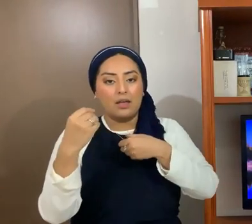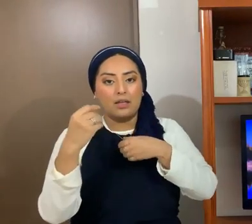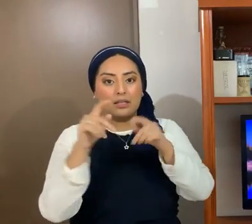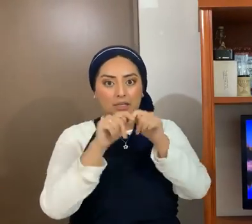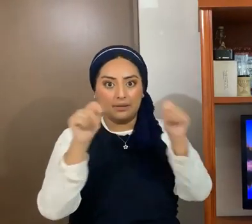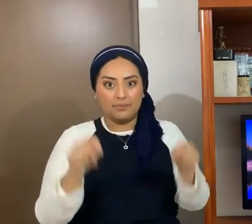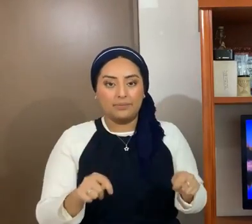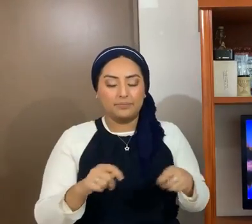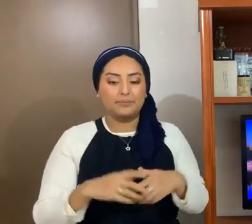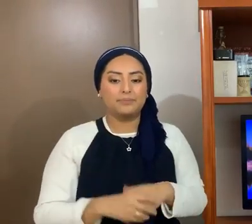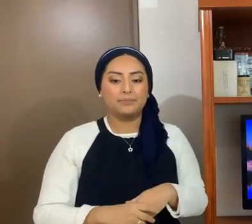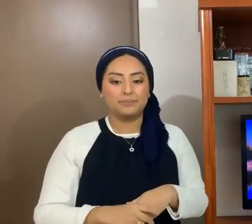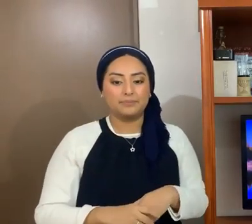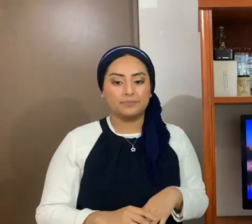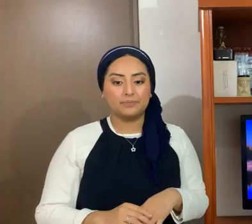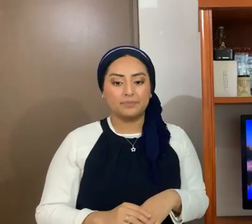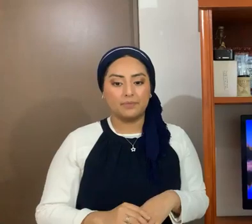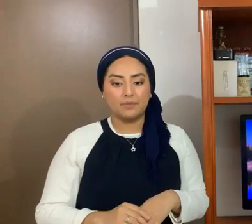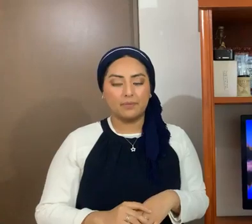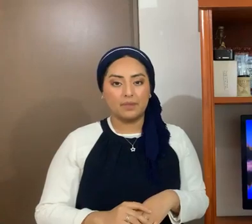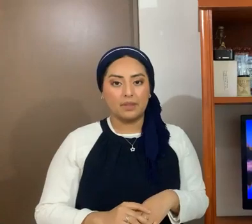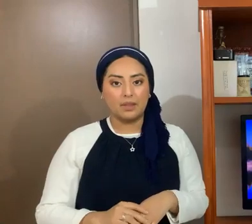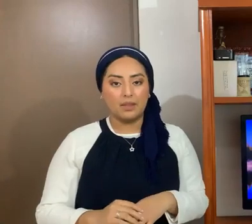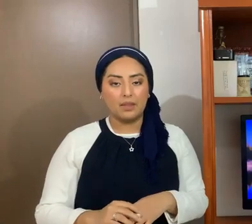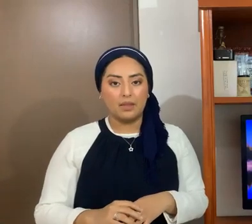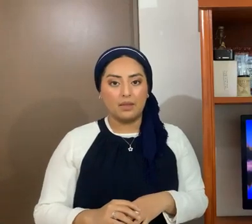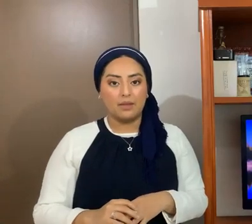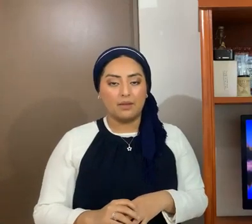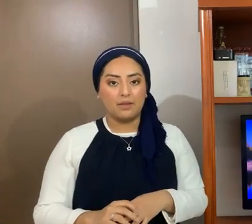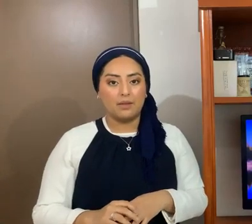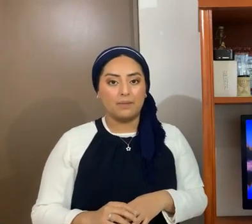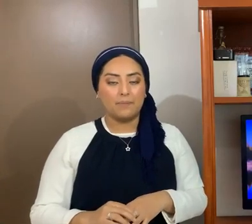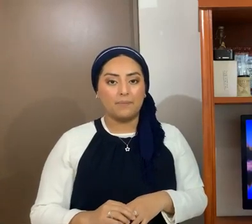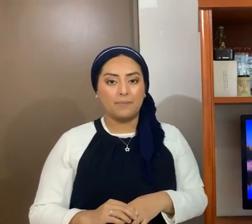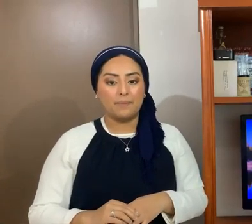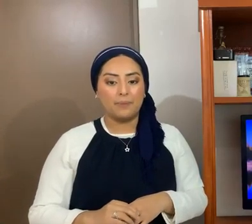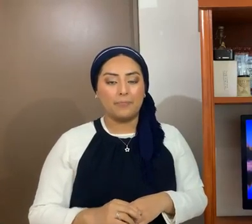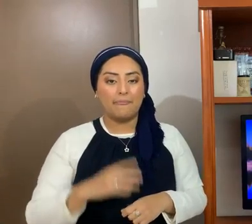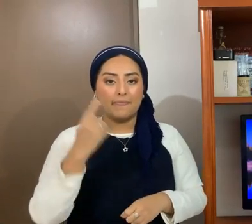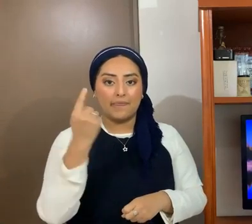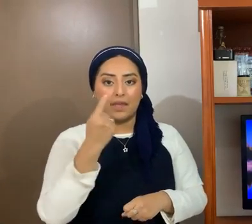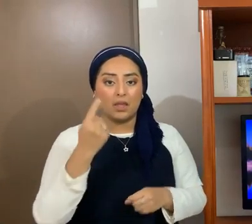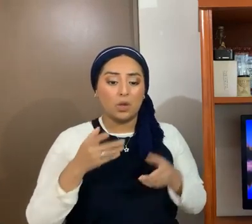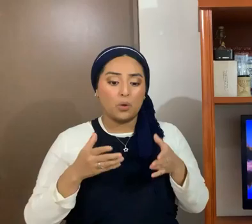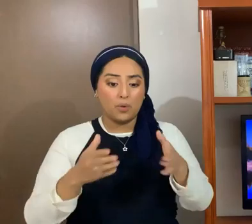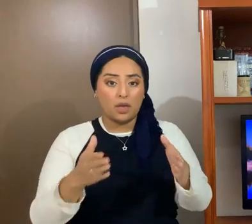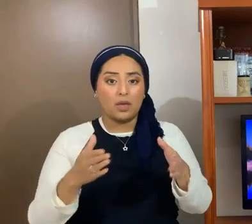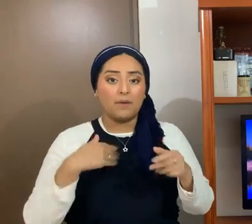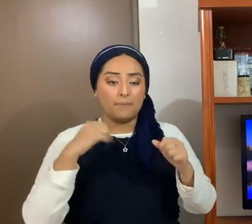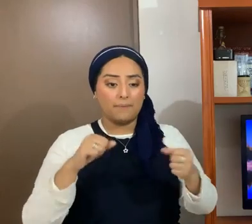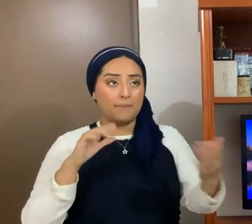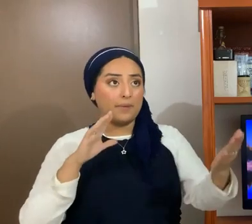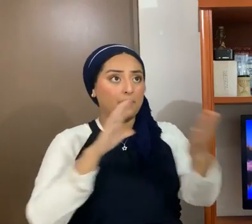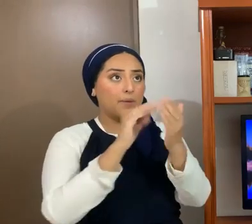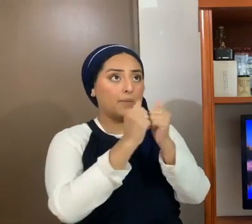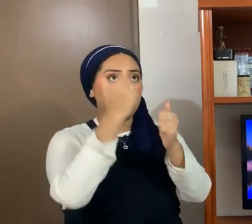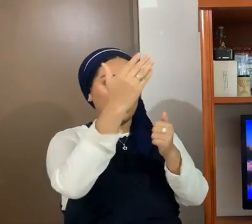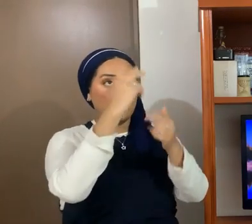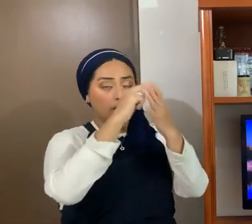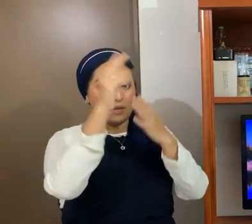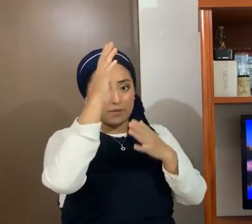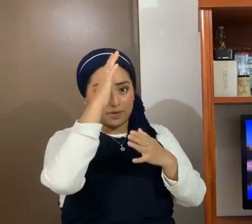o fuera del templo. No se podía, está penado, ya lo hemos estudiado. La única forma de acercarse al Todopoderoso